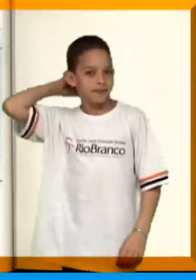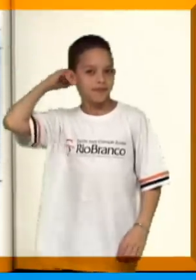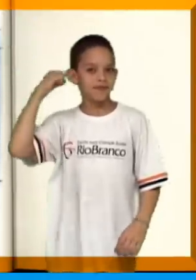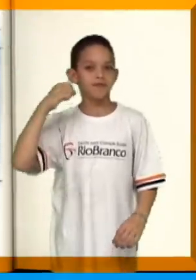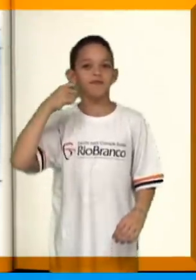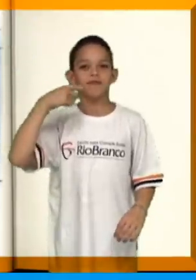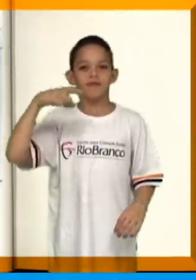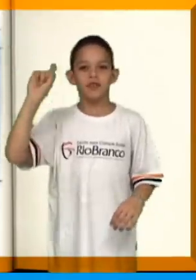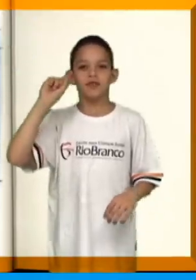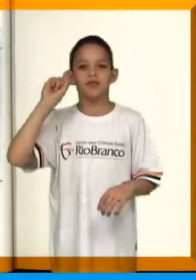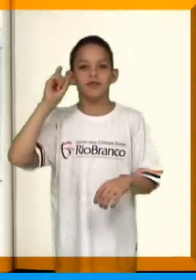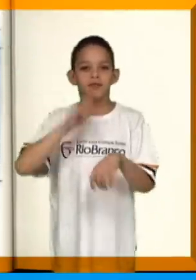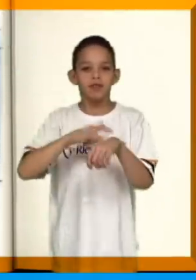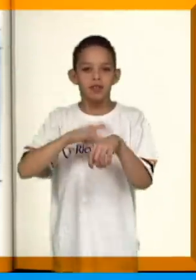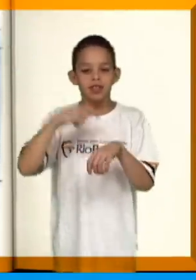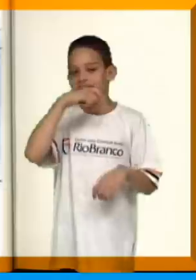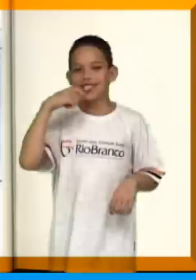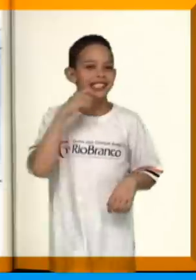dente.